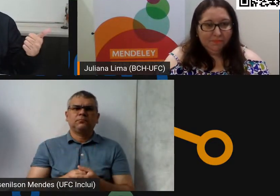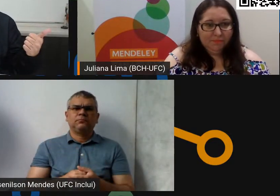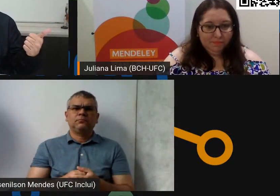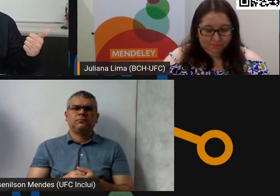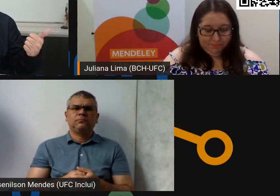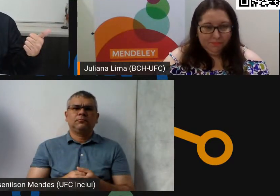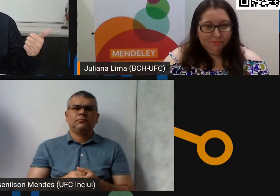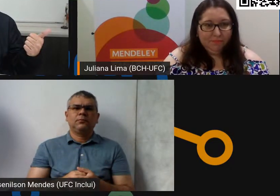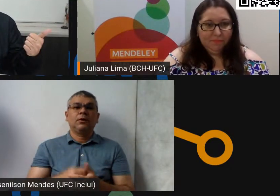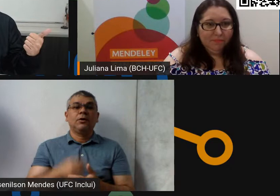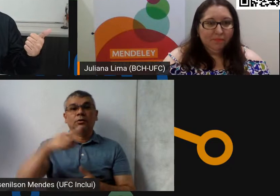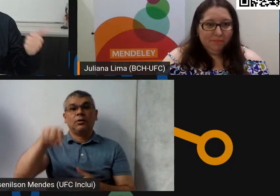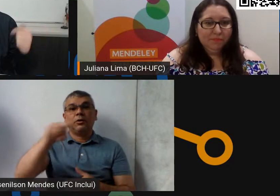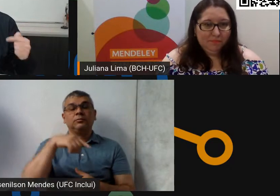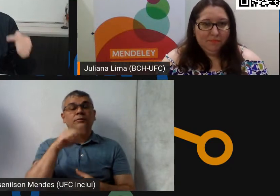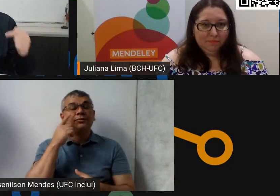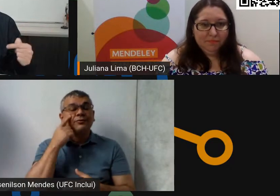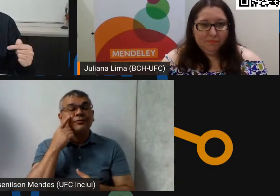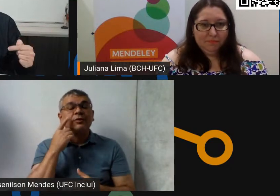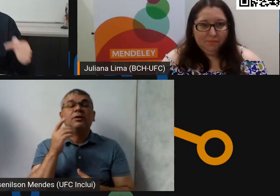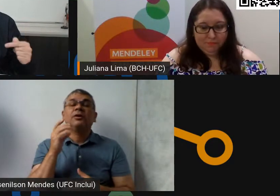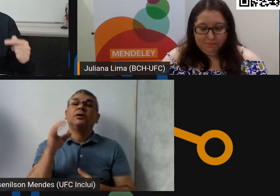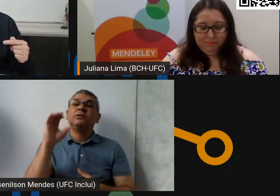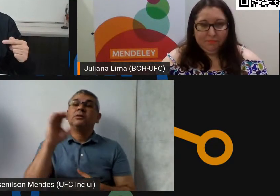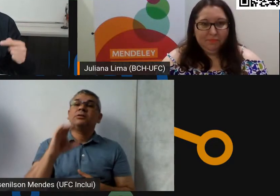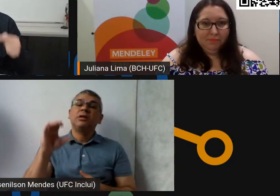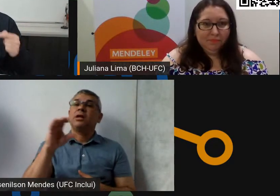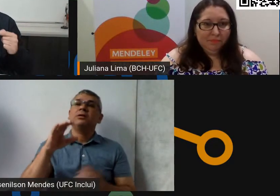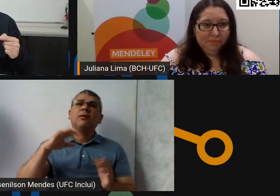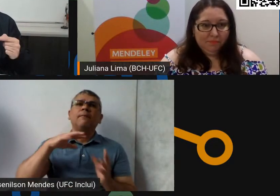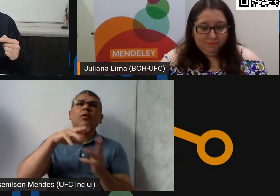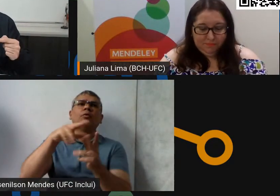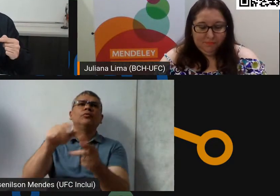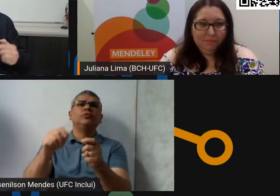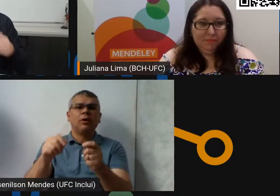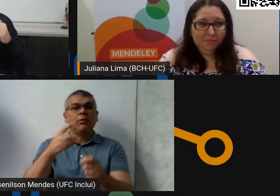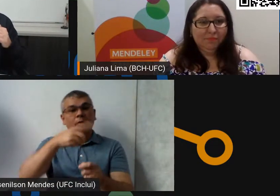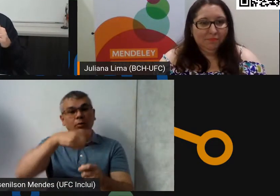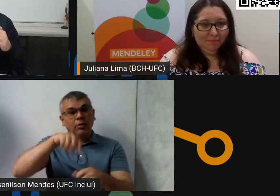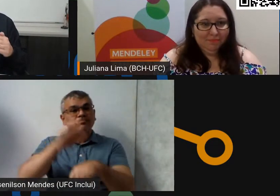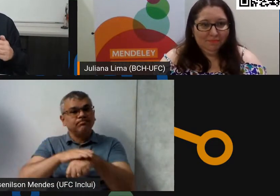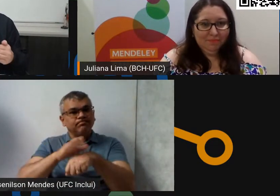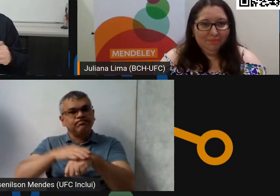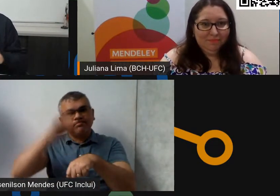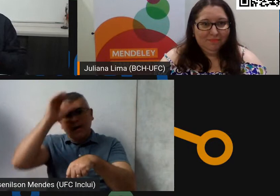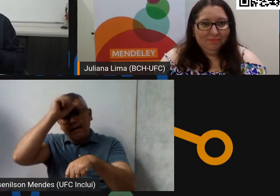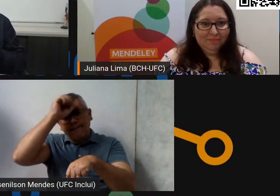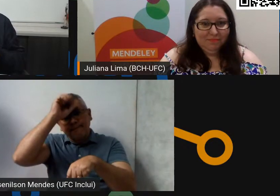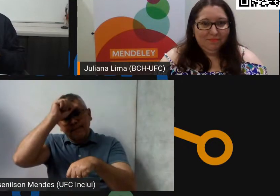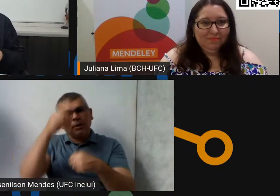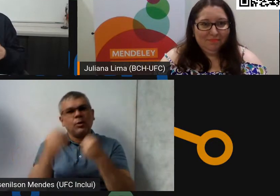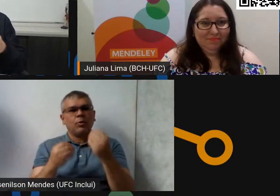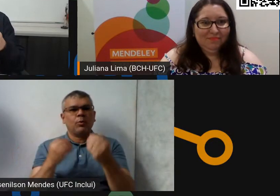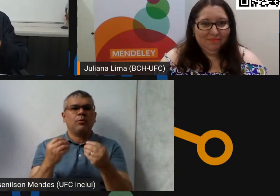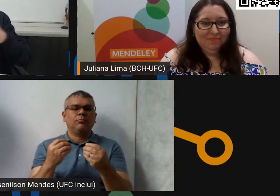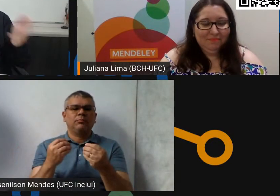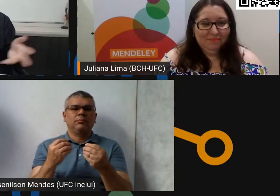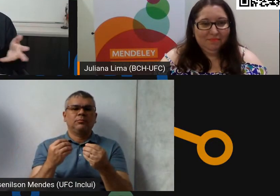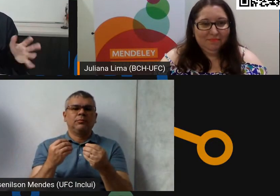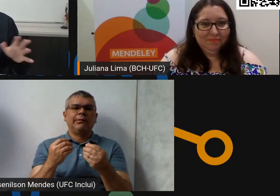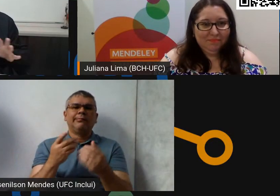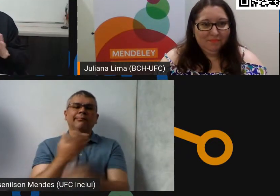mundial. Nós temos capacidade para fazer ciência, só que nós temos que aprender, nós temos que mudar nossos vícios. Né? Então,